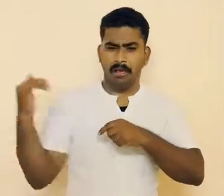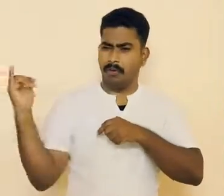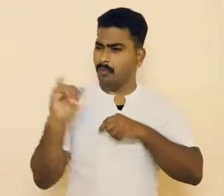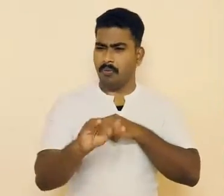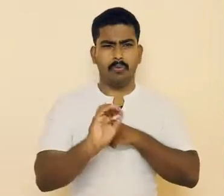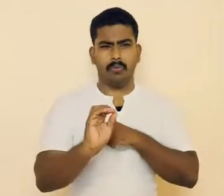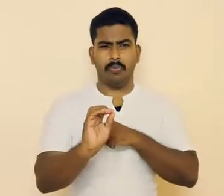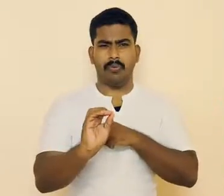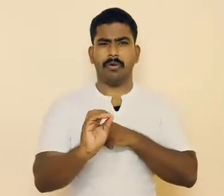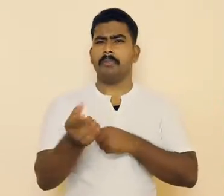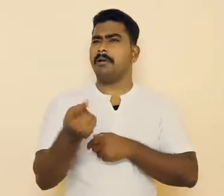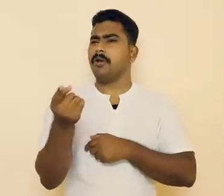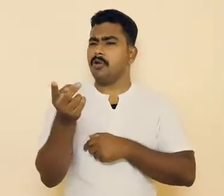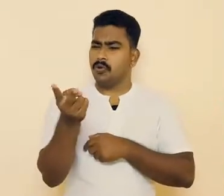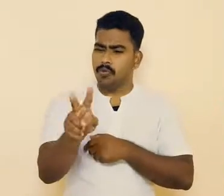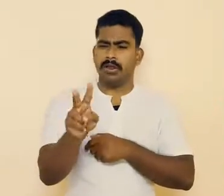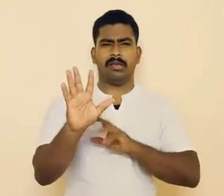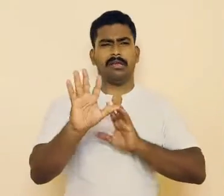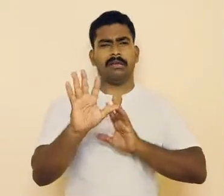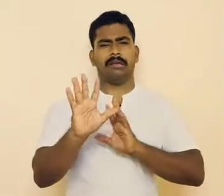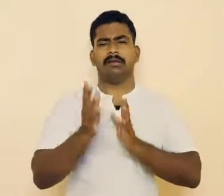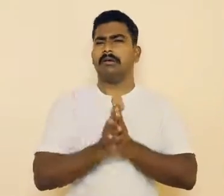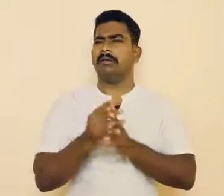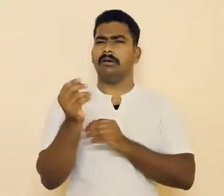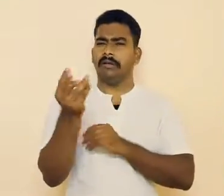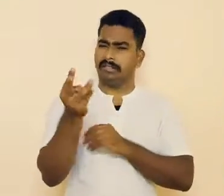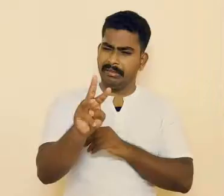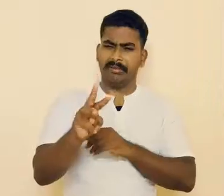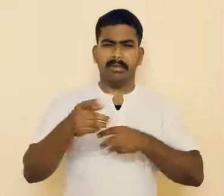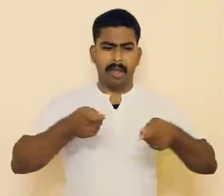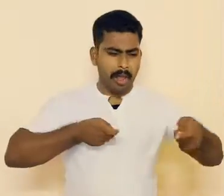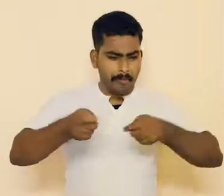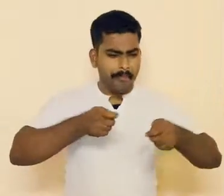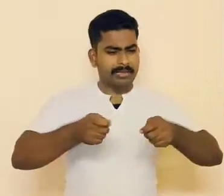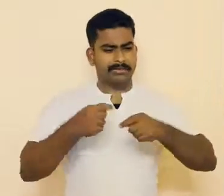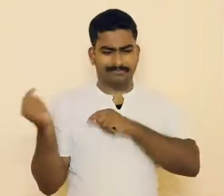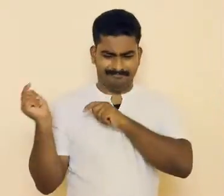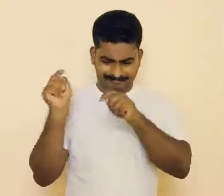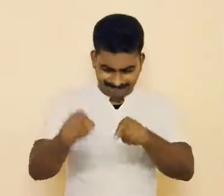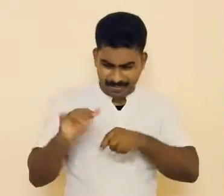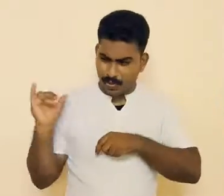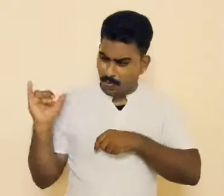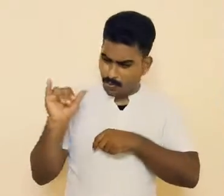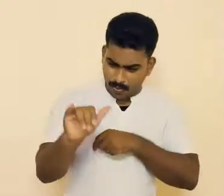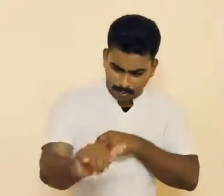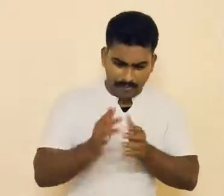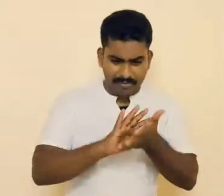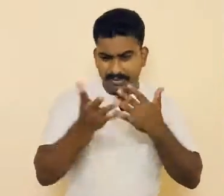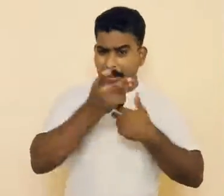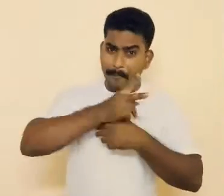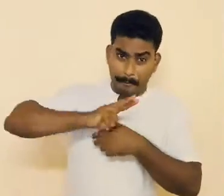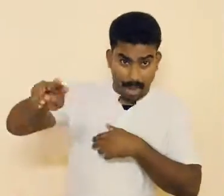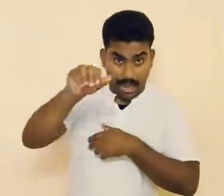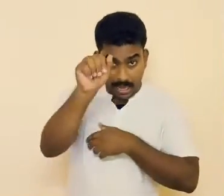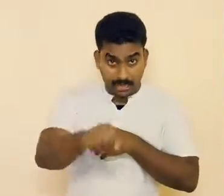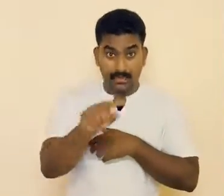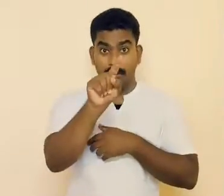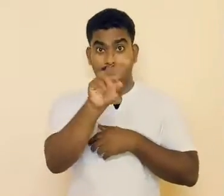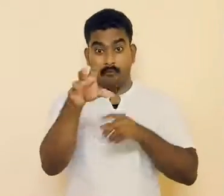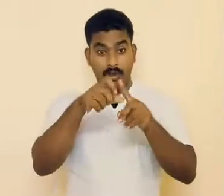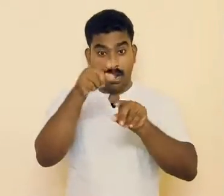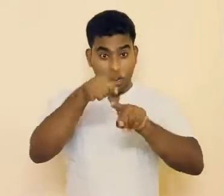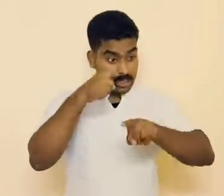ബിസിനസ് ആവശ്യങ്ങൾക്കായി പെട്ടെന്ന് വന്നു പോകുന്നവർക്ക് 14 ദിവസത്തെ ക്വാറന്റൈൻ അപ്രായോഗികം എന്നും മുഖ്യമന്ത്രി അറിയിച്ചു.